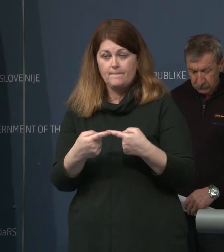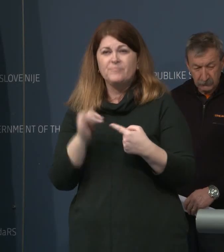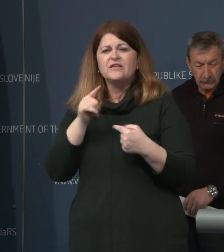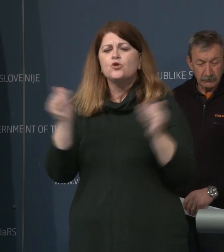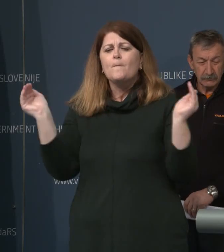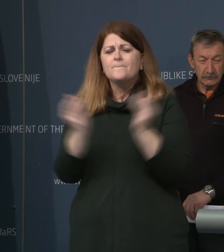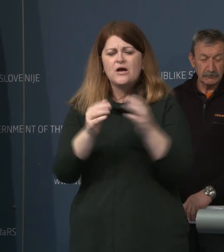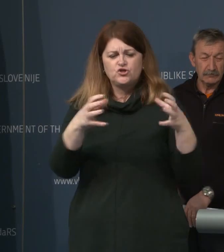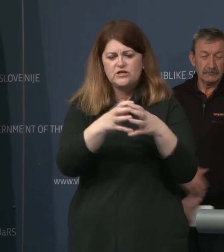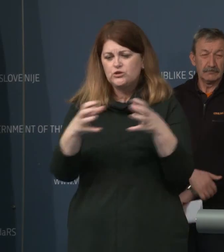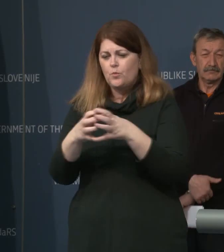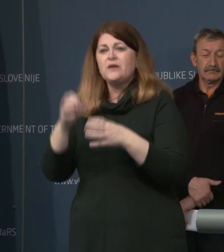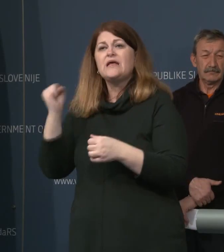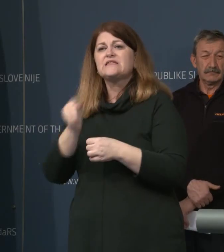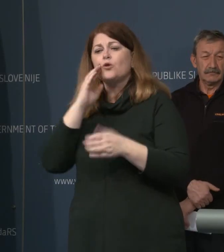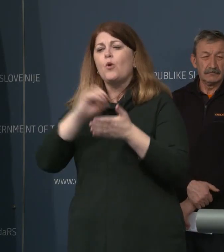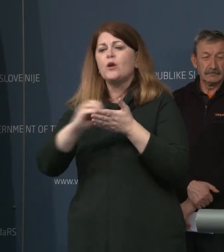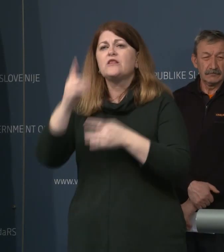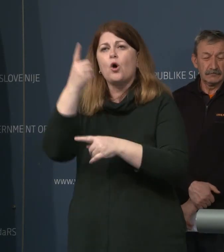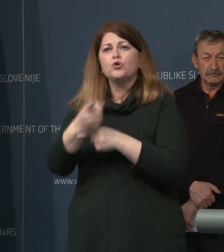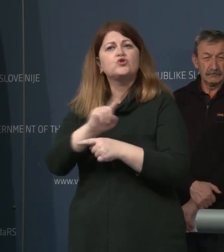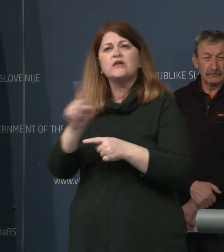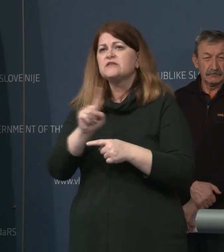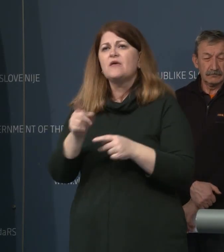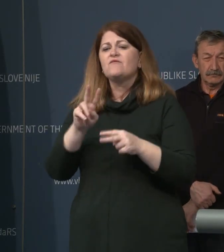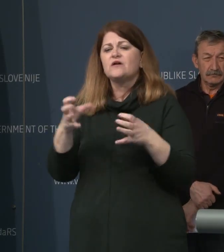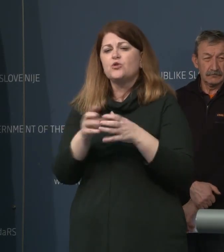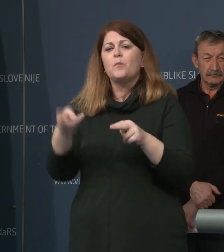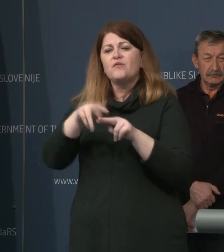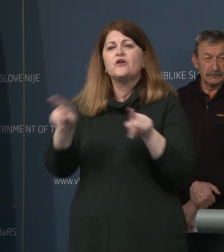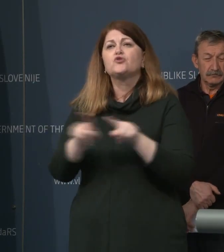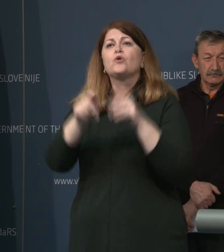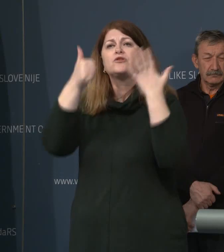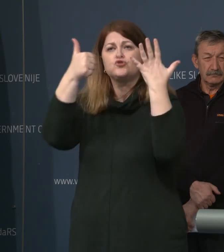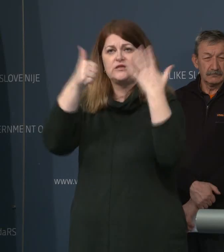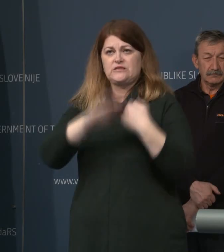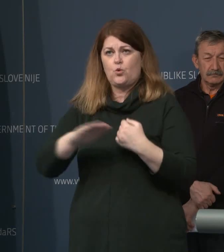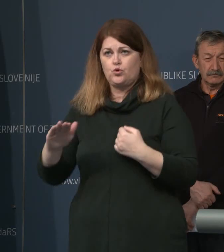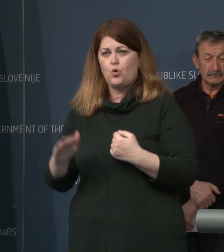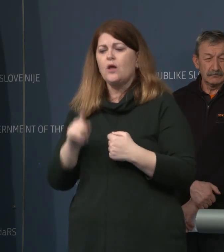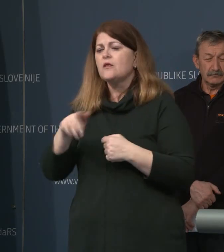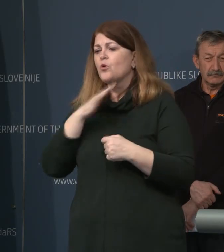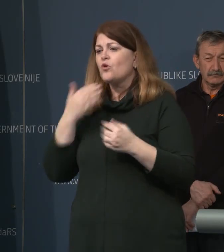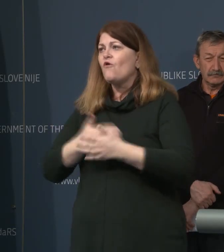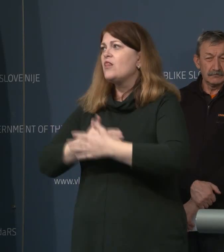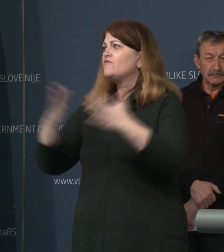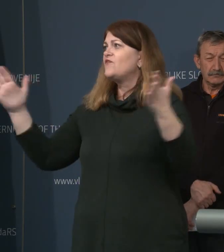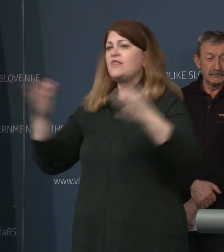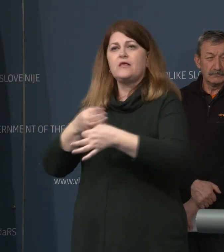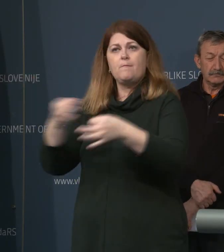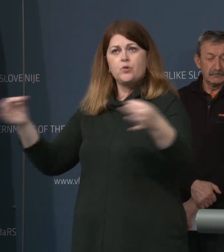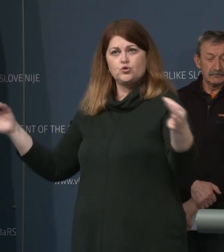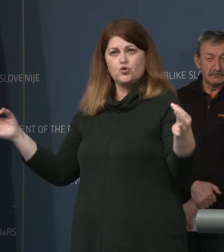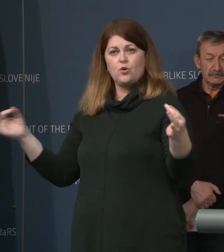so to manjše skupine, zato bo z odredbo določeno, da ne sme biti v skupini več kot 6 otrok, da naj bodo dovolj veliki prostori,